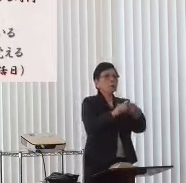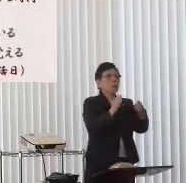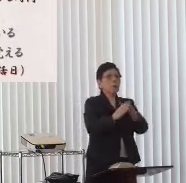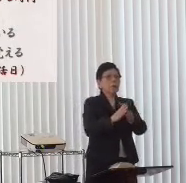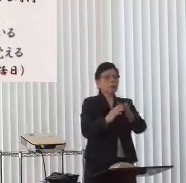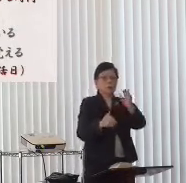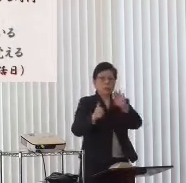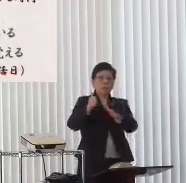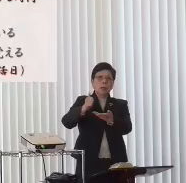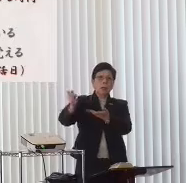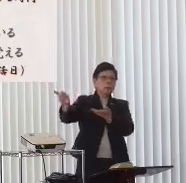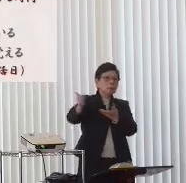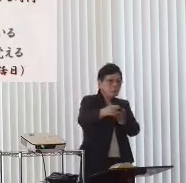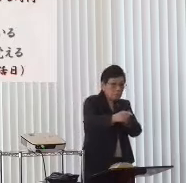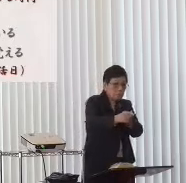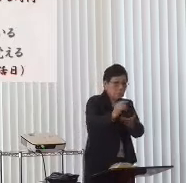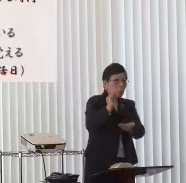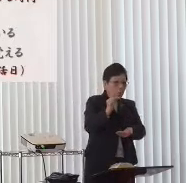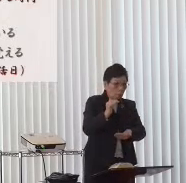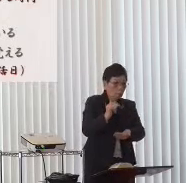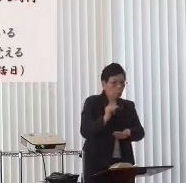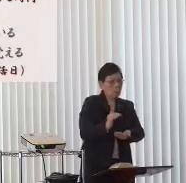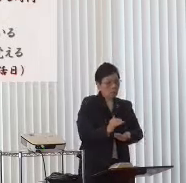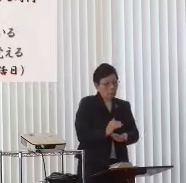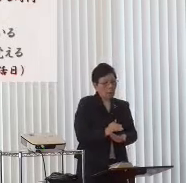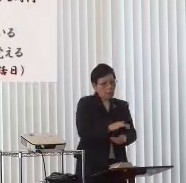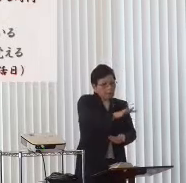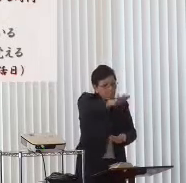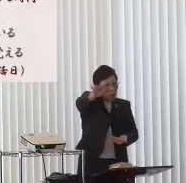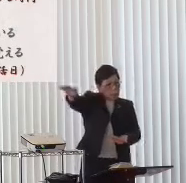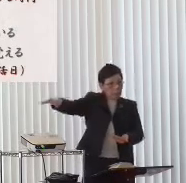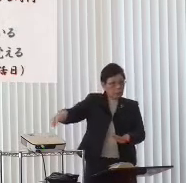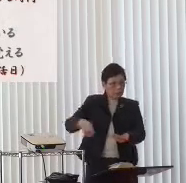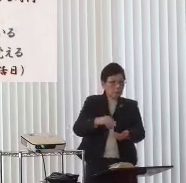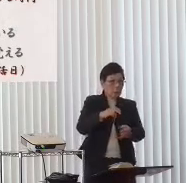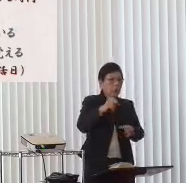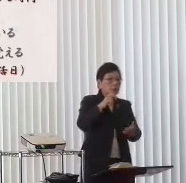のことはですね、皆さんにとって